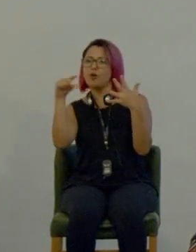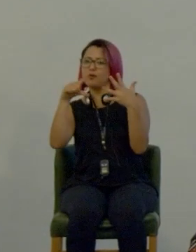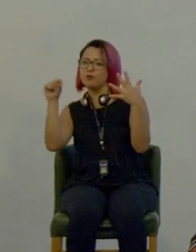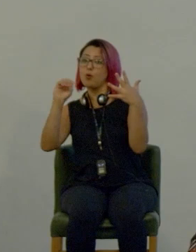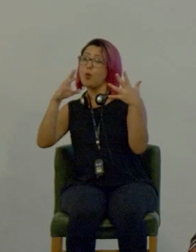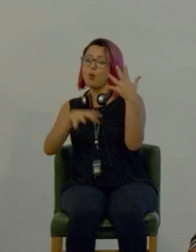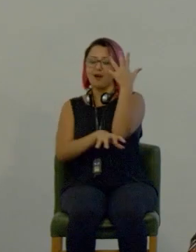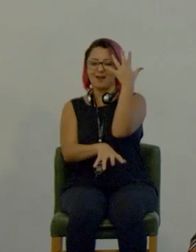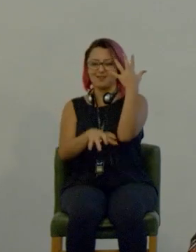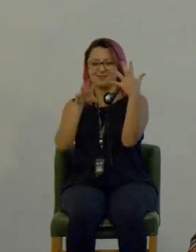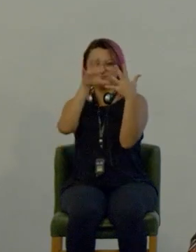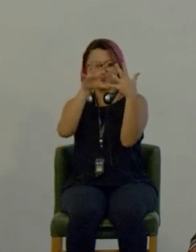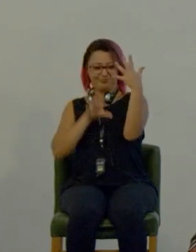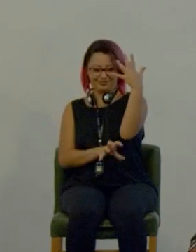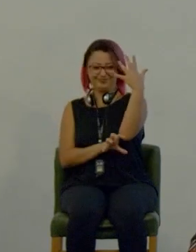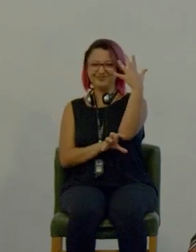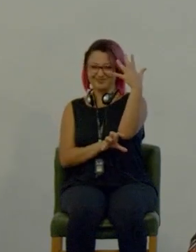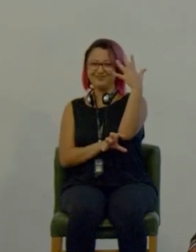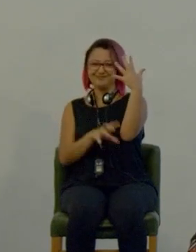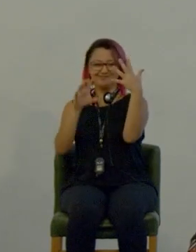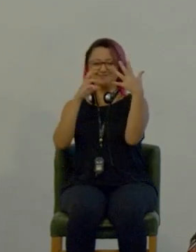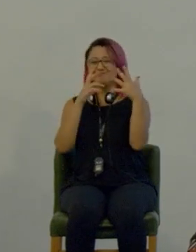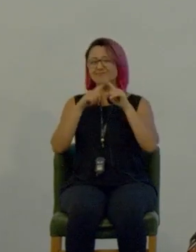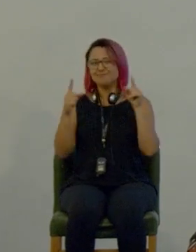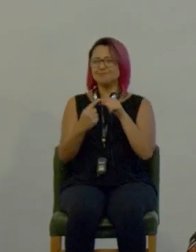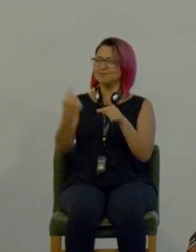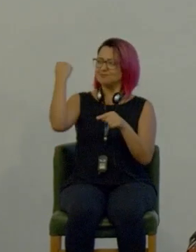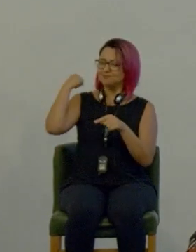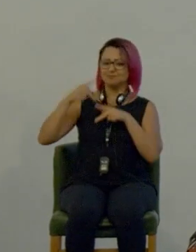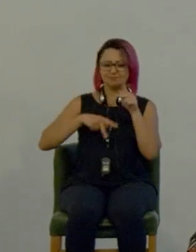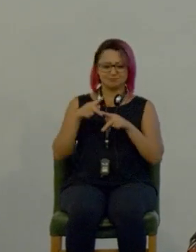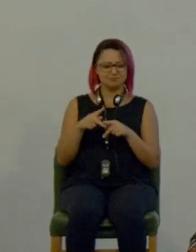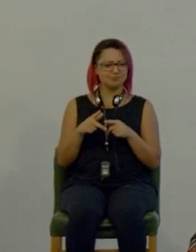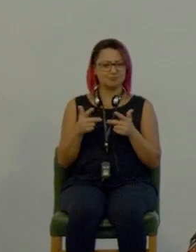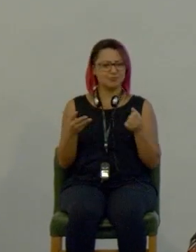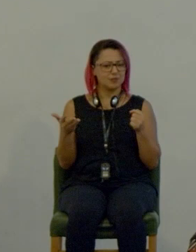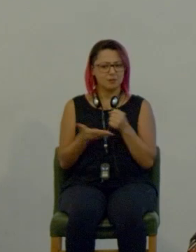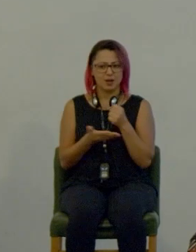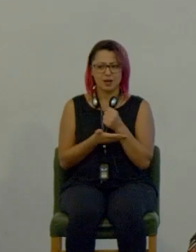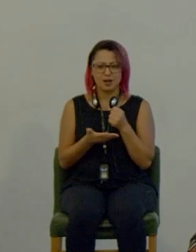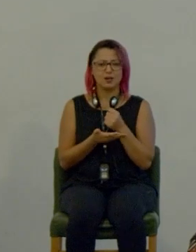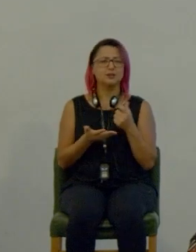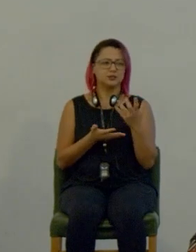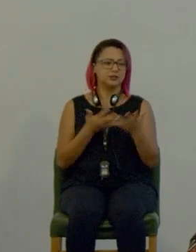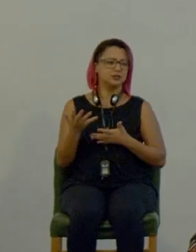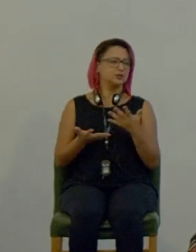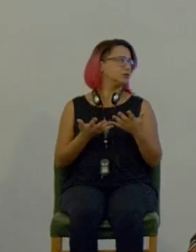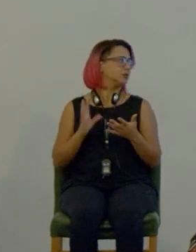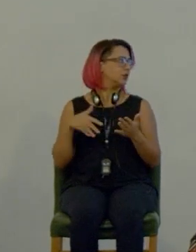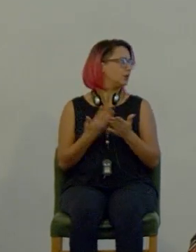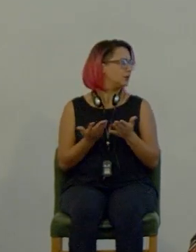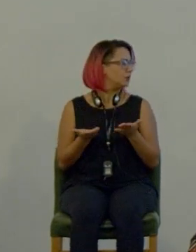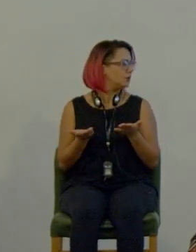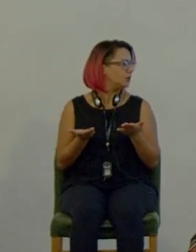interessante, por quê? Porque esses sistemas agrícolas ou agroecológicos antigos da Amazônia, eles não estão baseados... Milho foi uma planta muito importante, ainda é até